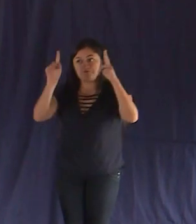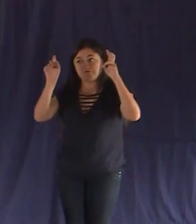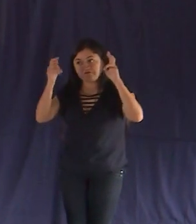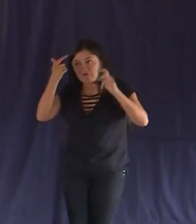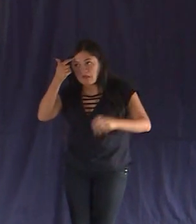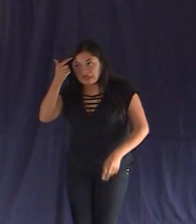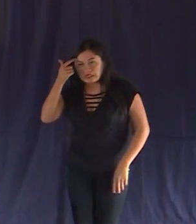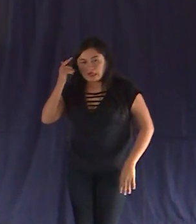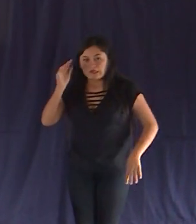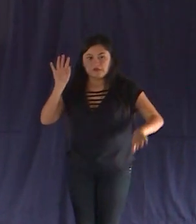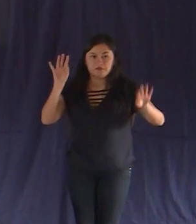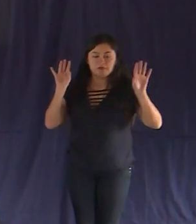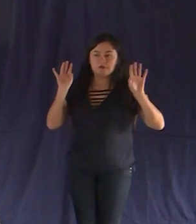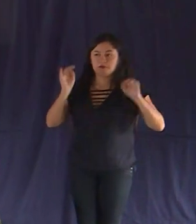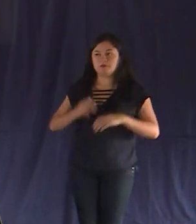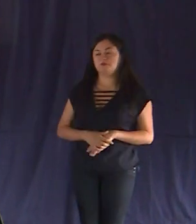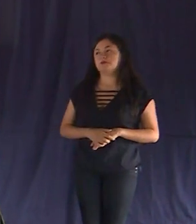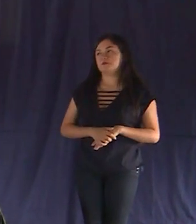pensante.